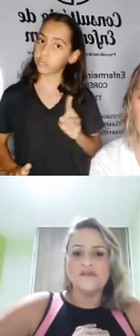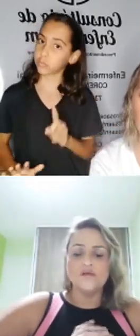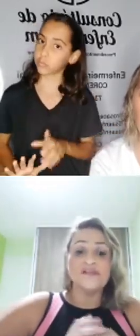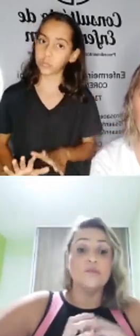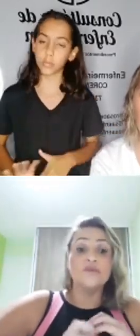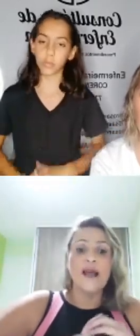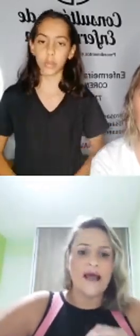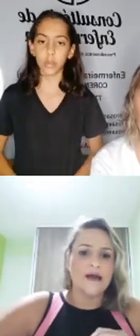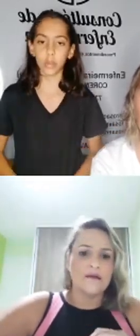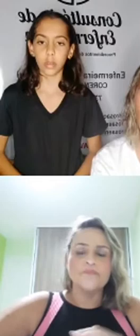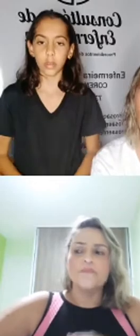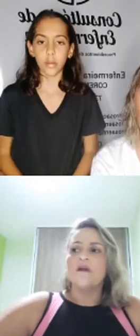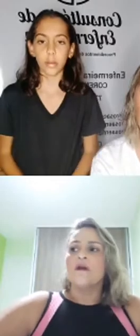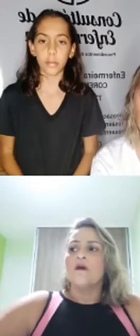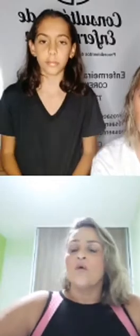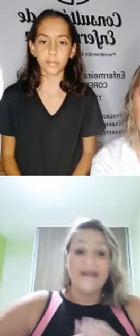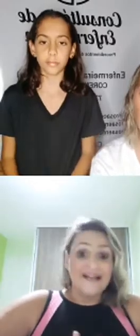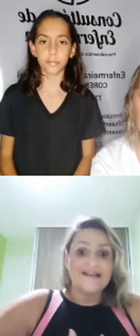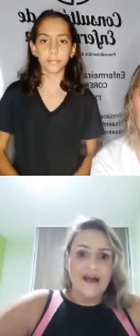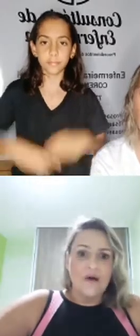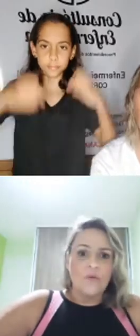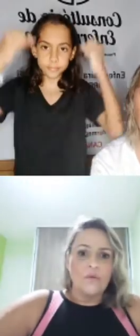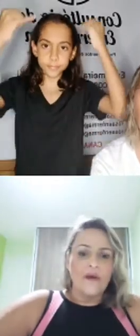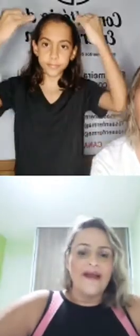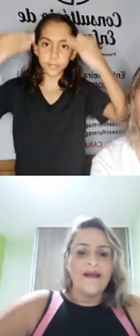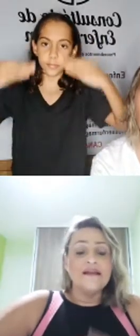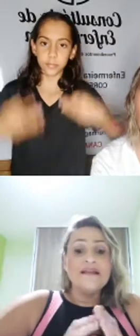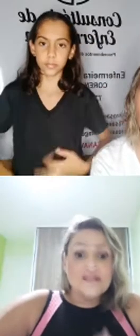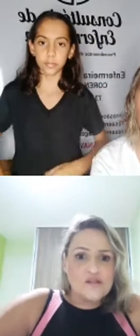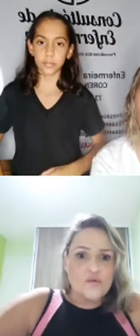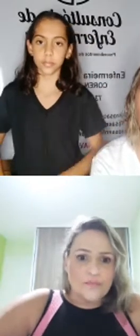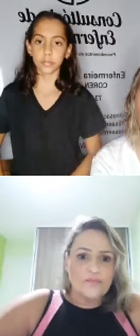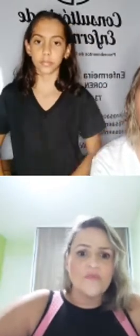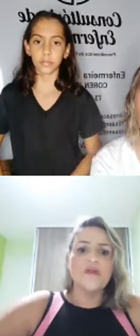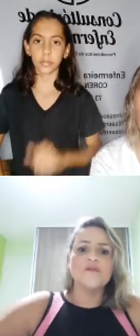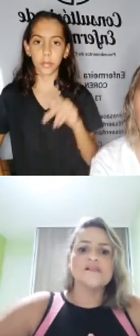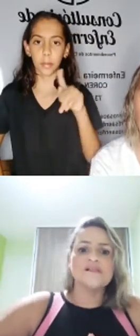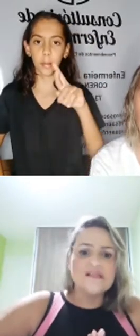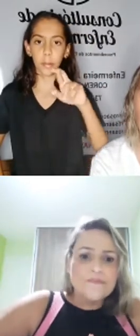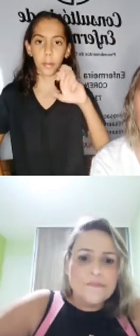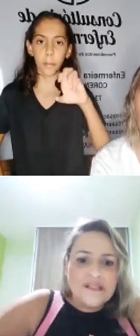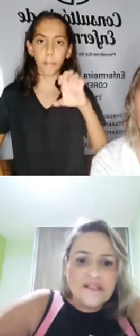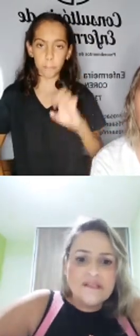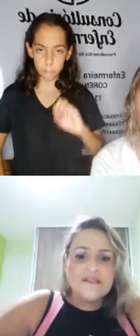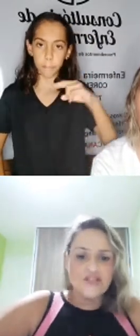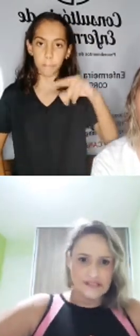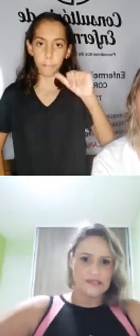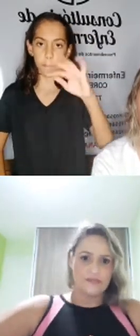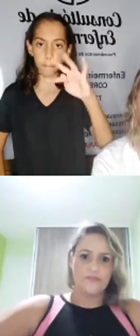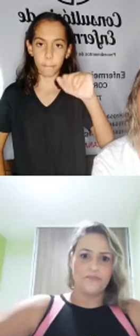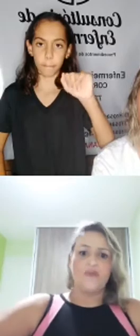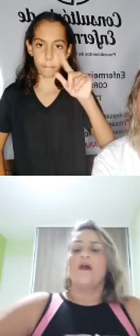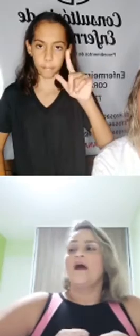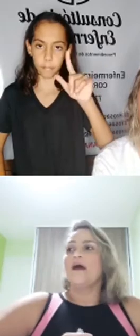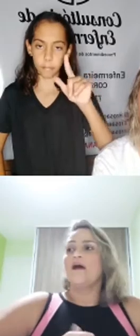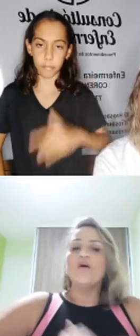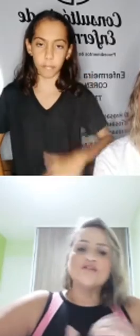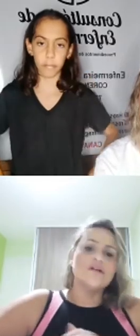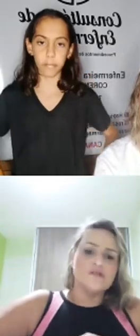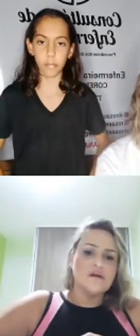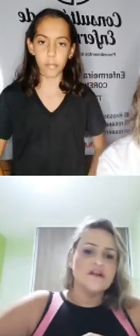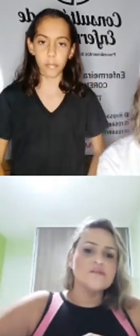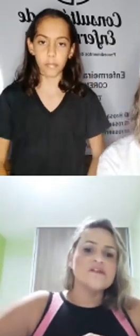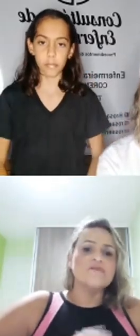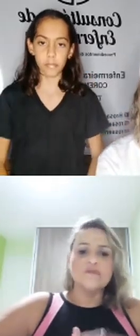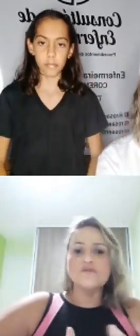uma situação muito clara. O pré-natal, isso eu sempre disse. Hoje